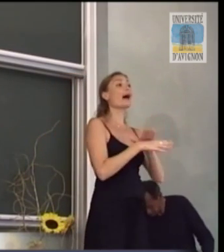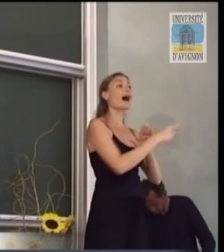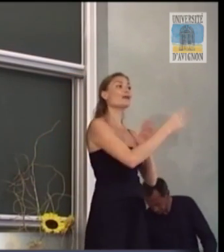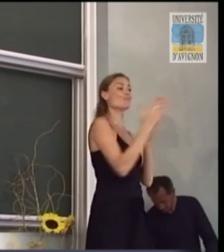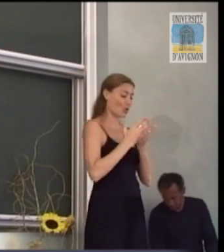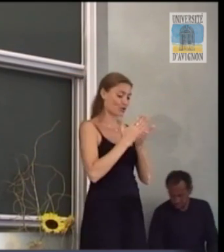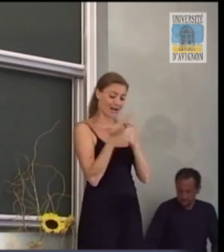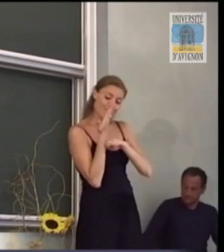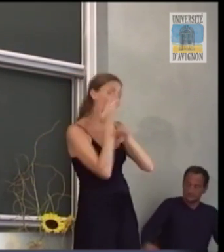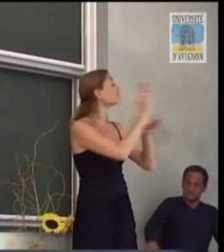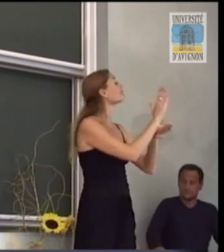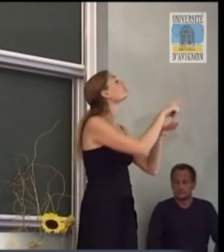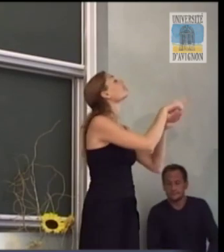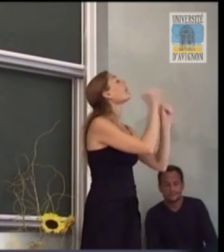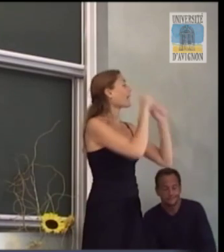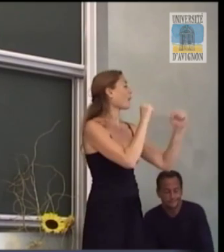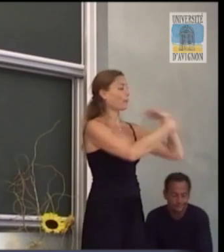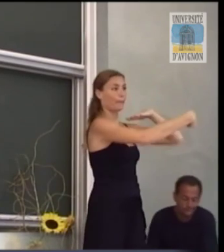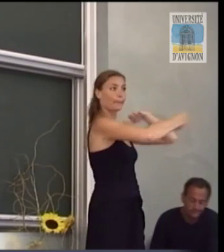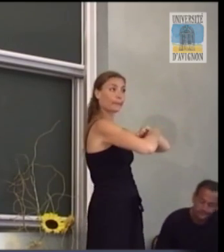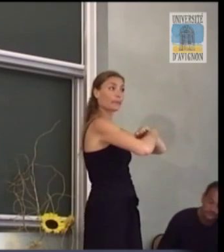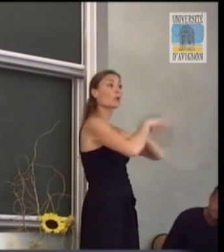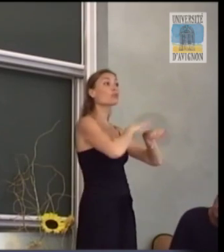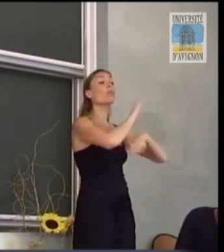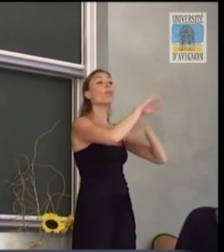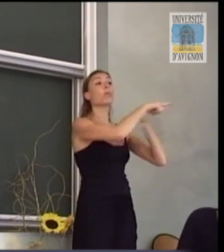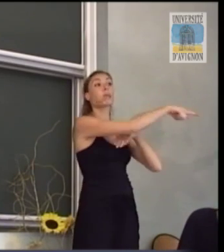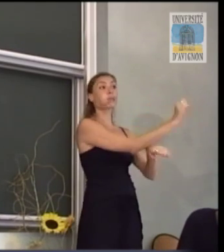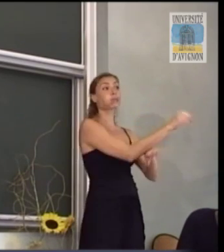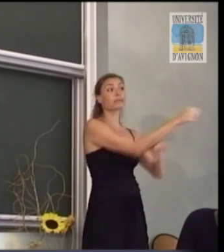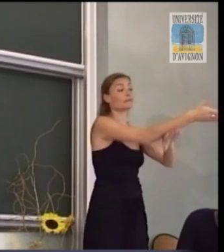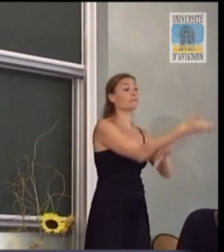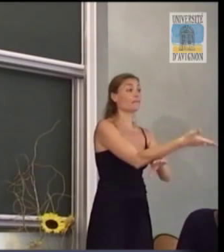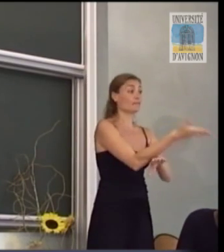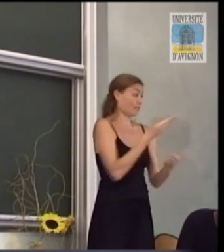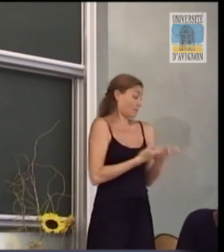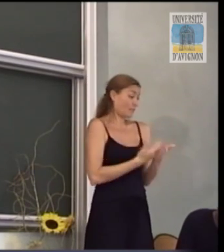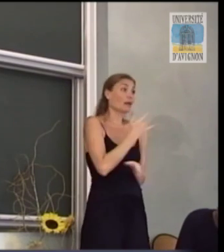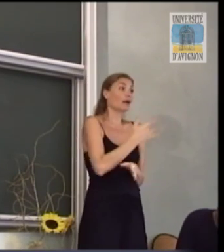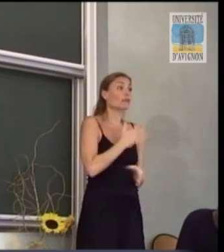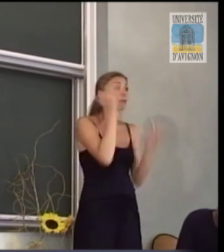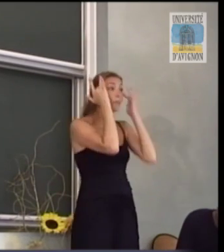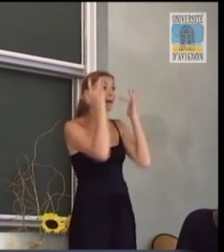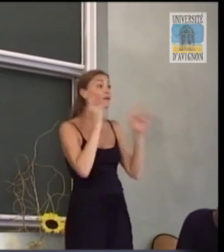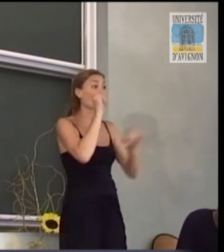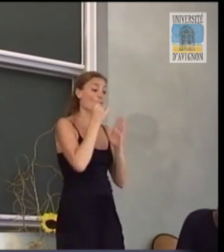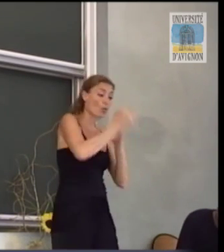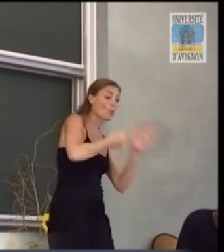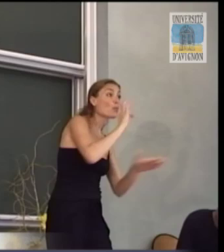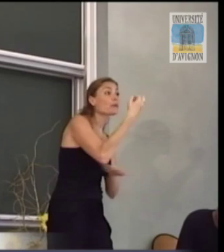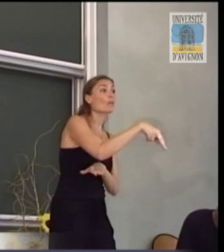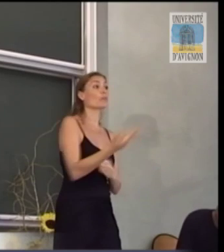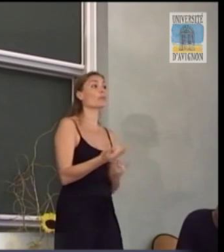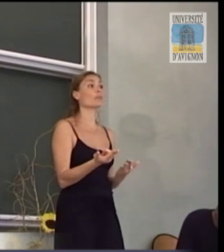l'impact du projet. Or, c'est ça. Est-ce que c'était une expérience intéressante ou pas? Est-ce qu'il faut la reconduire ou pas? Moi, je vois